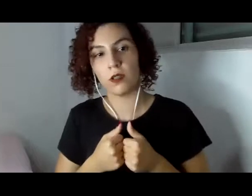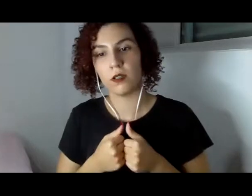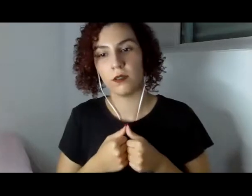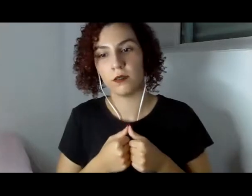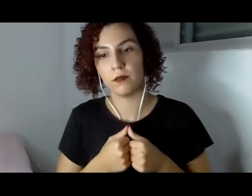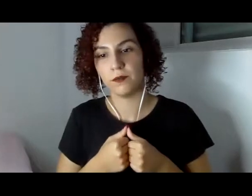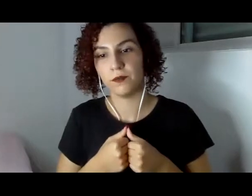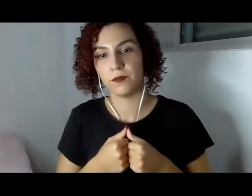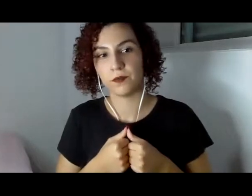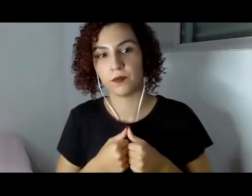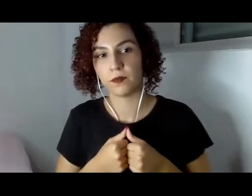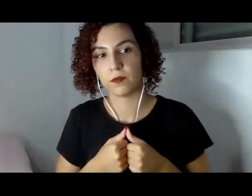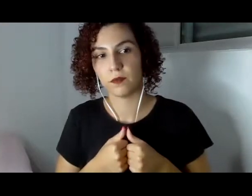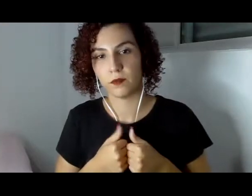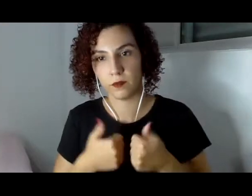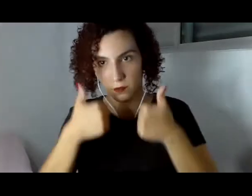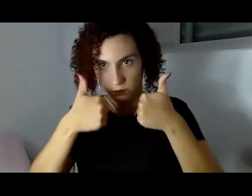seguimos?